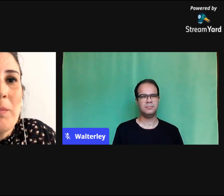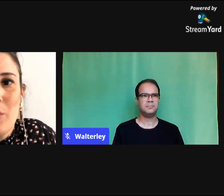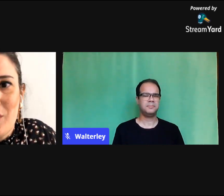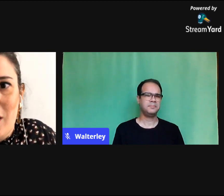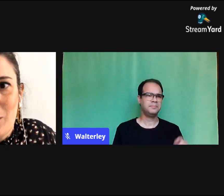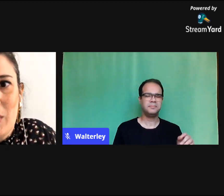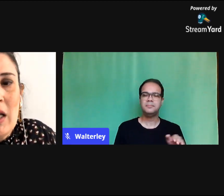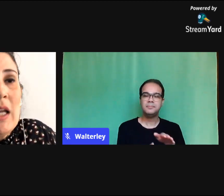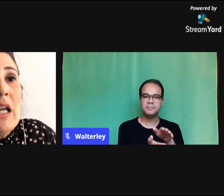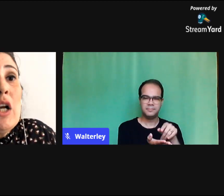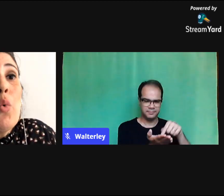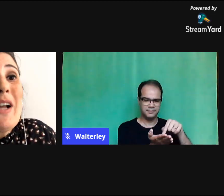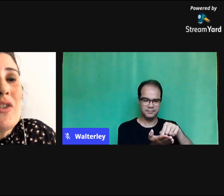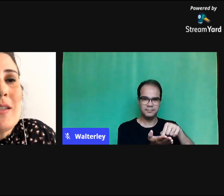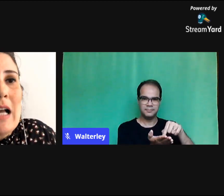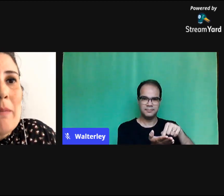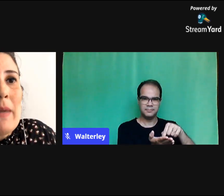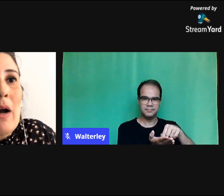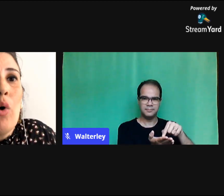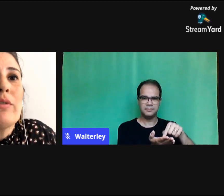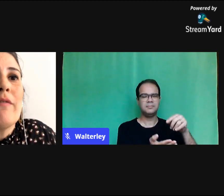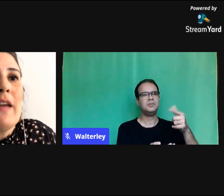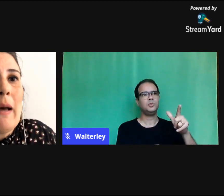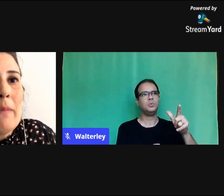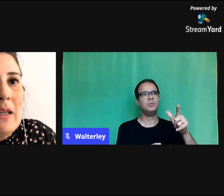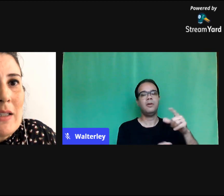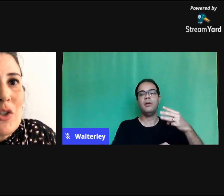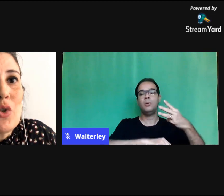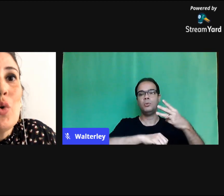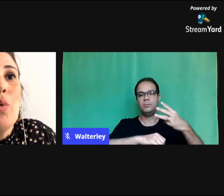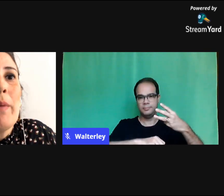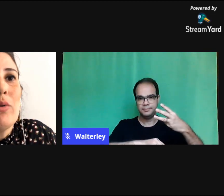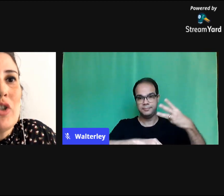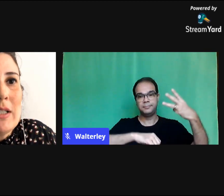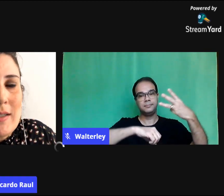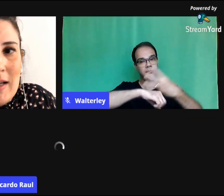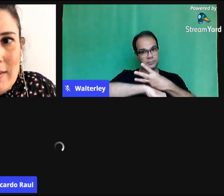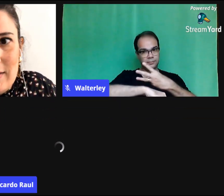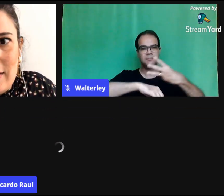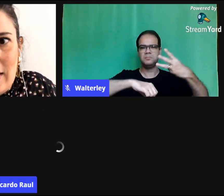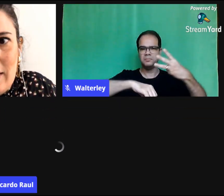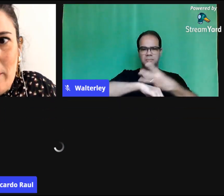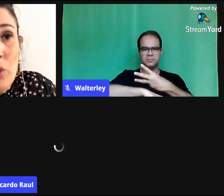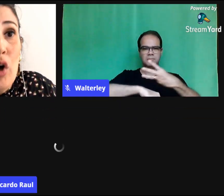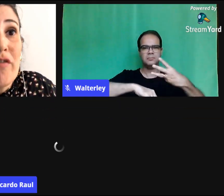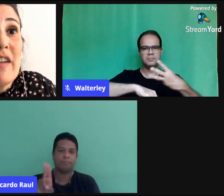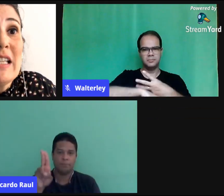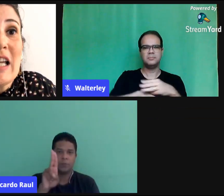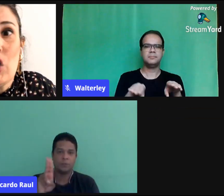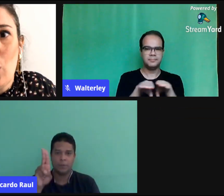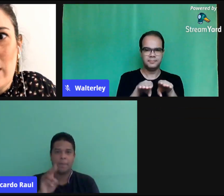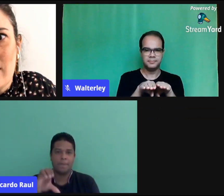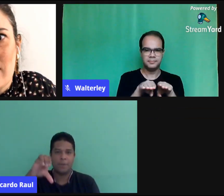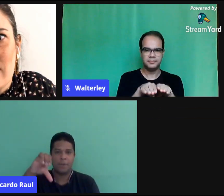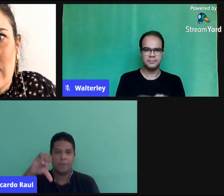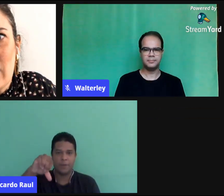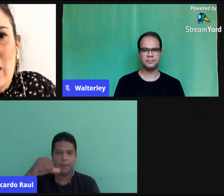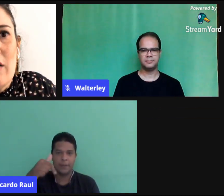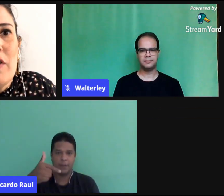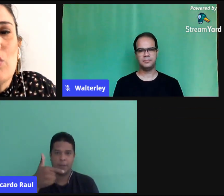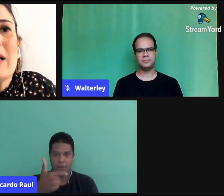,3%. O WhatsApp é outra ferramenta super utilizada, por 92